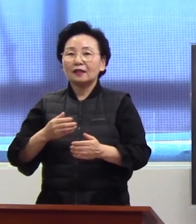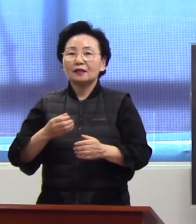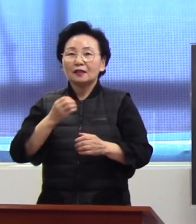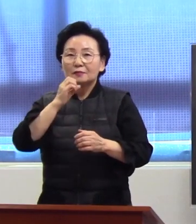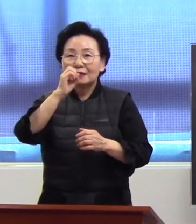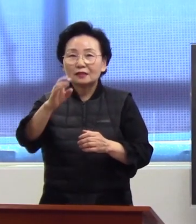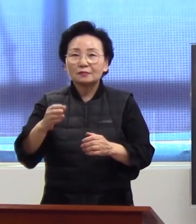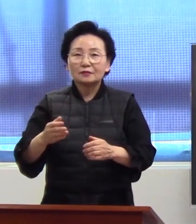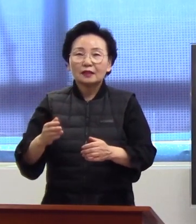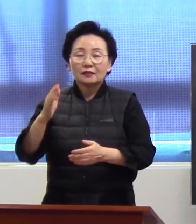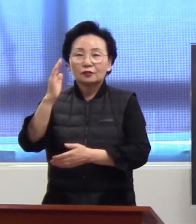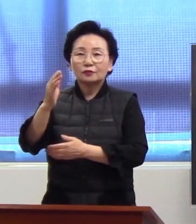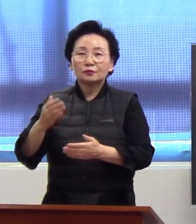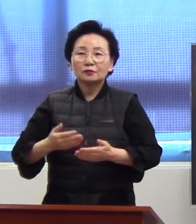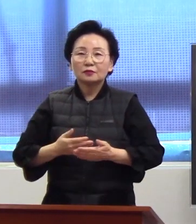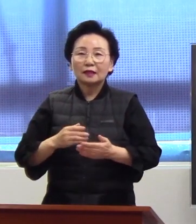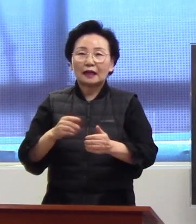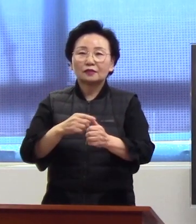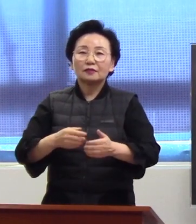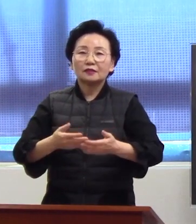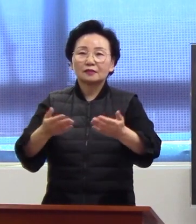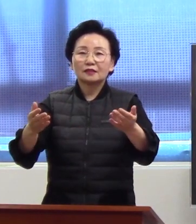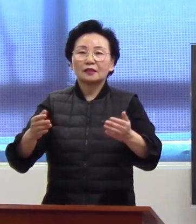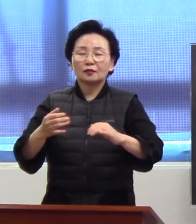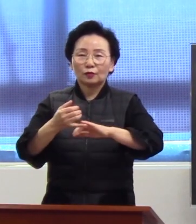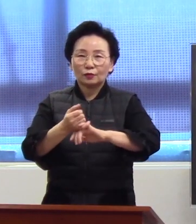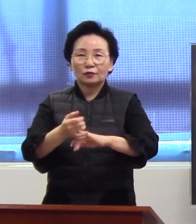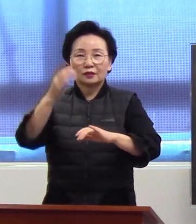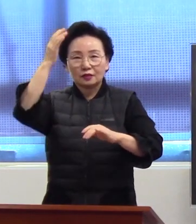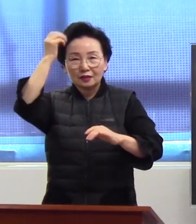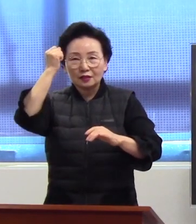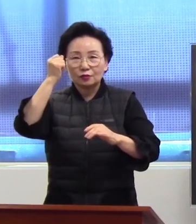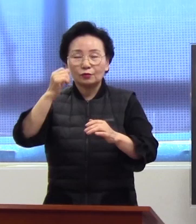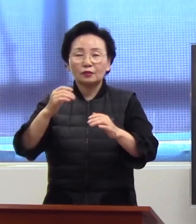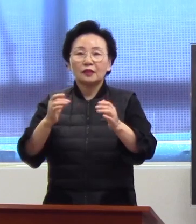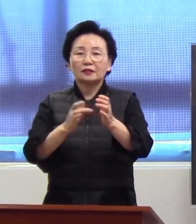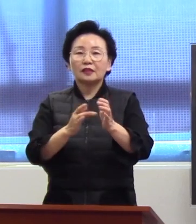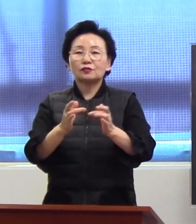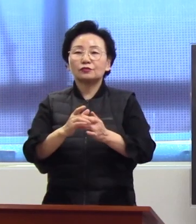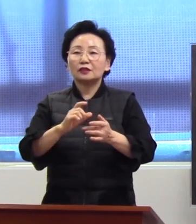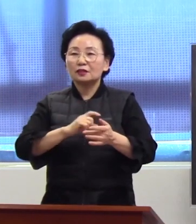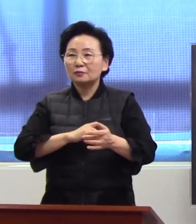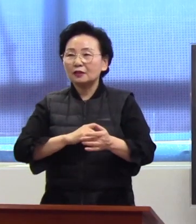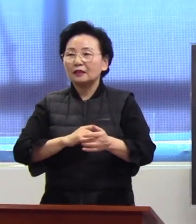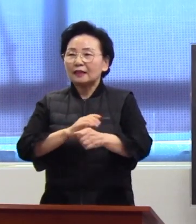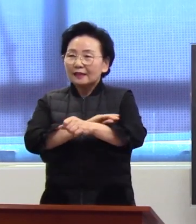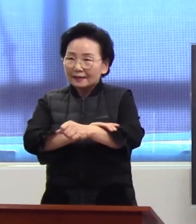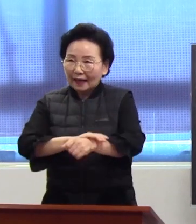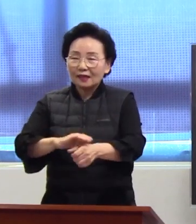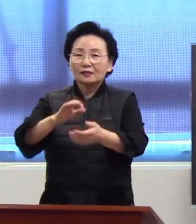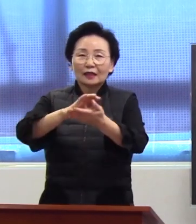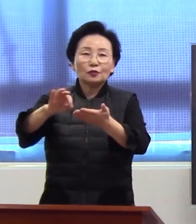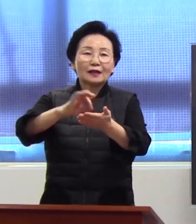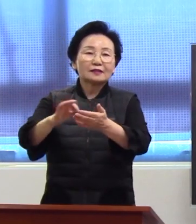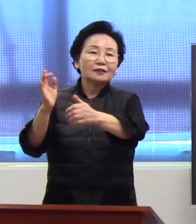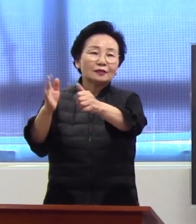제가 설교로 가르쳐 드렸으니까 꼭 기억하시고 예수 이름을 잘